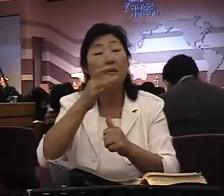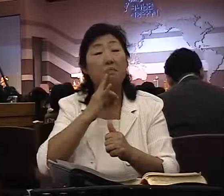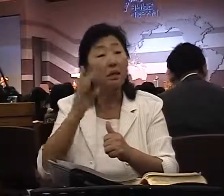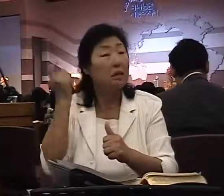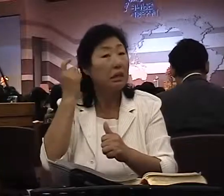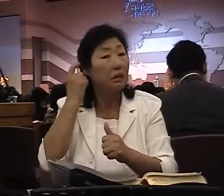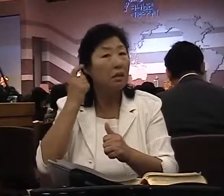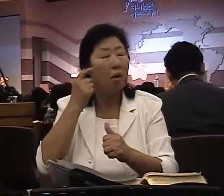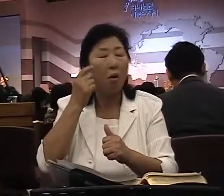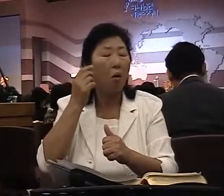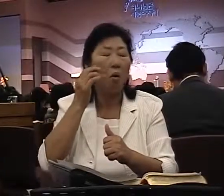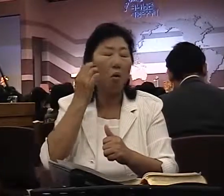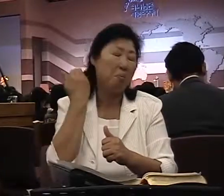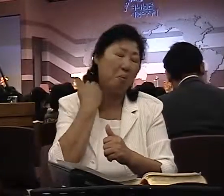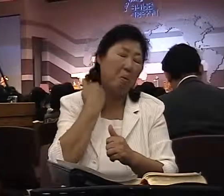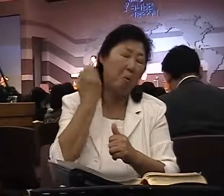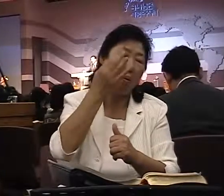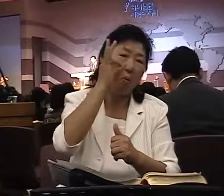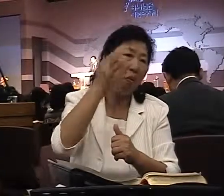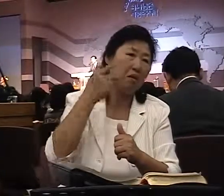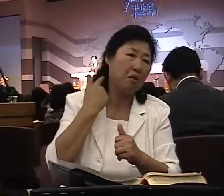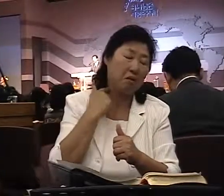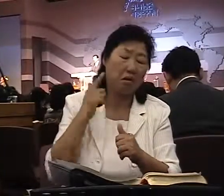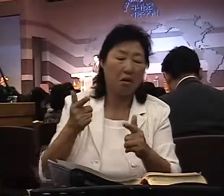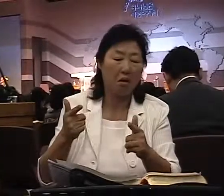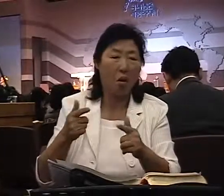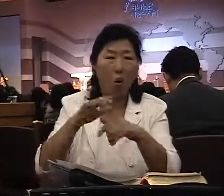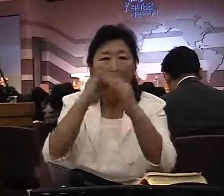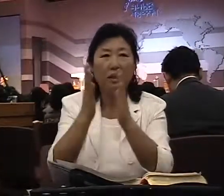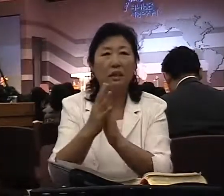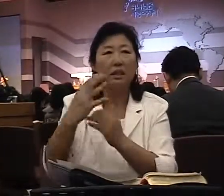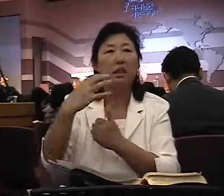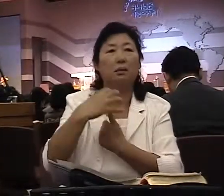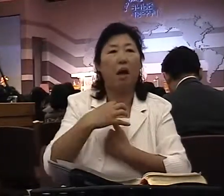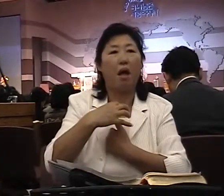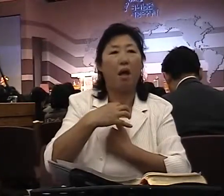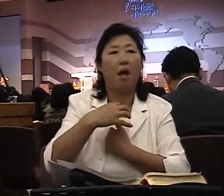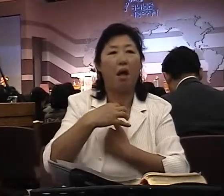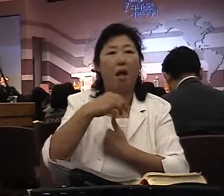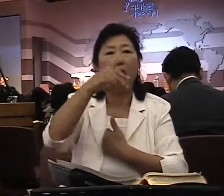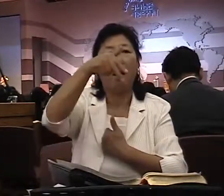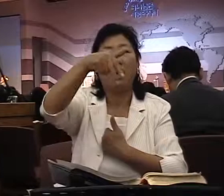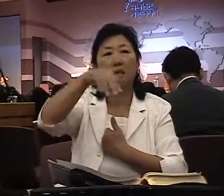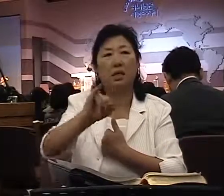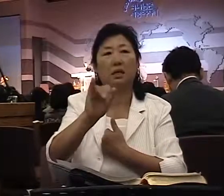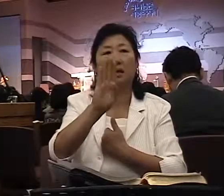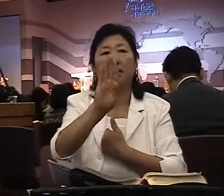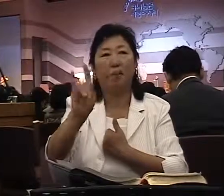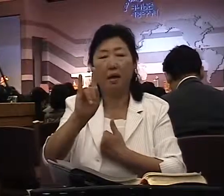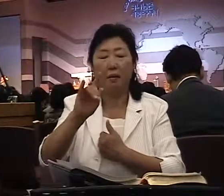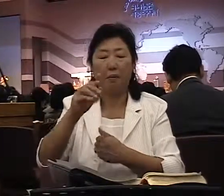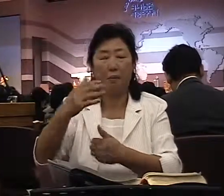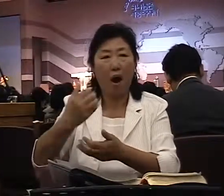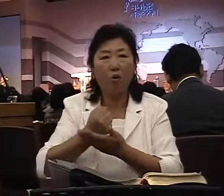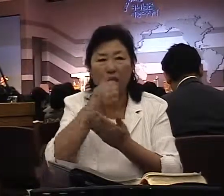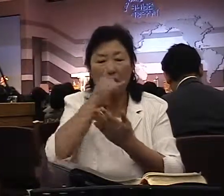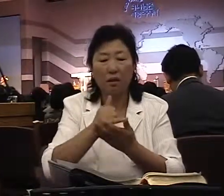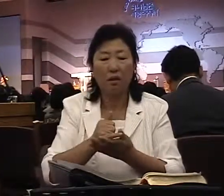안 보여요. 완전히 지배를 받더라고요. 지배. 어떻게 해서든지 싸우면 안 됩니다. 성경에서